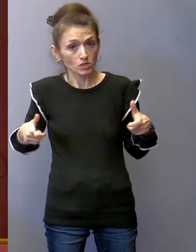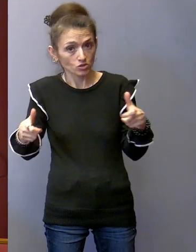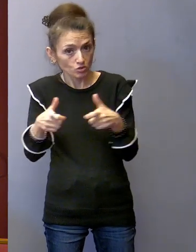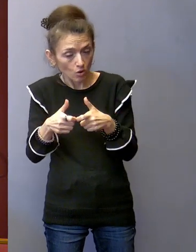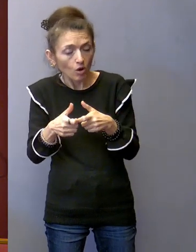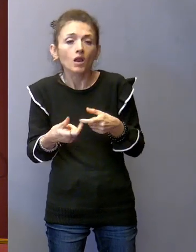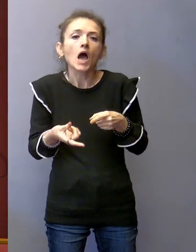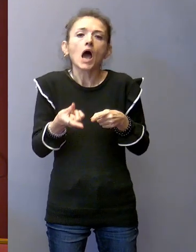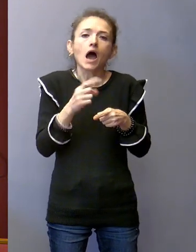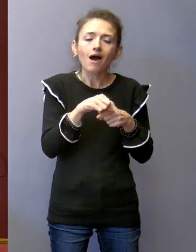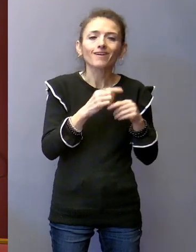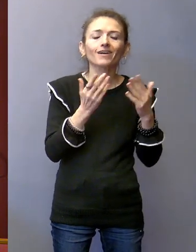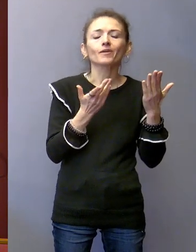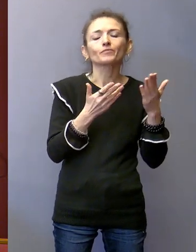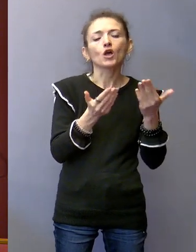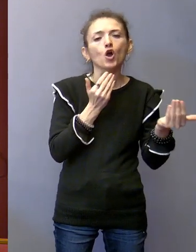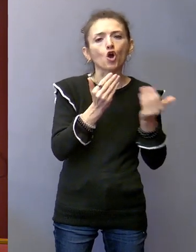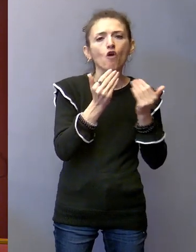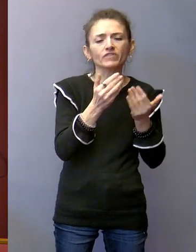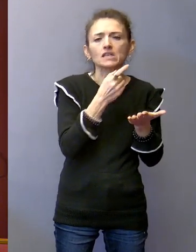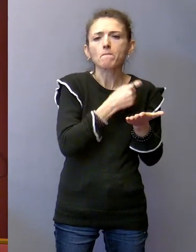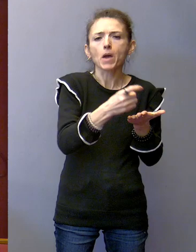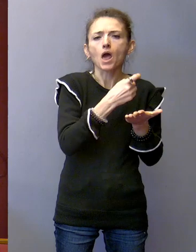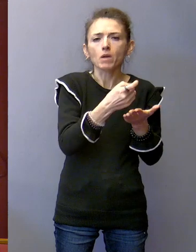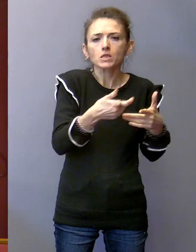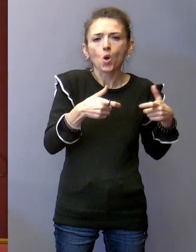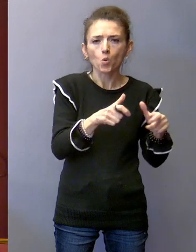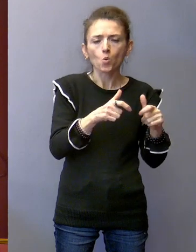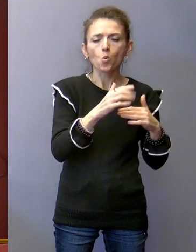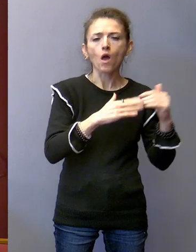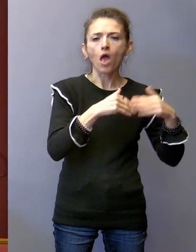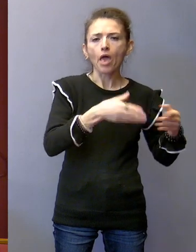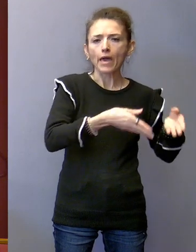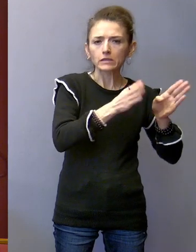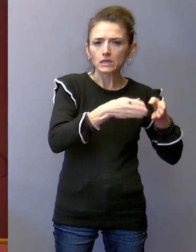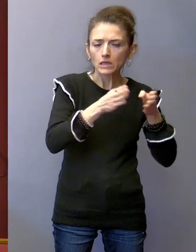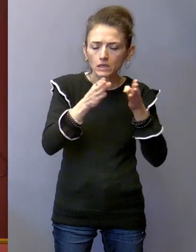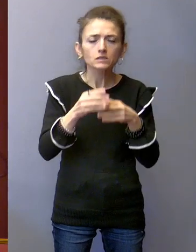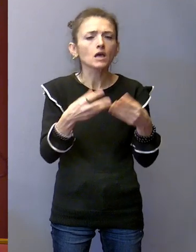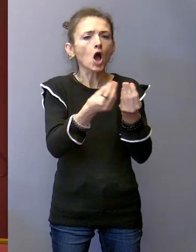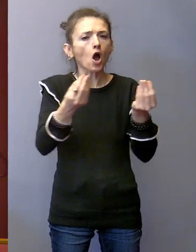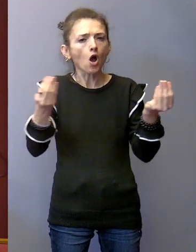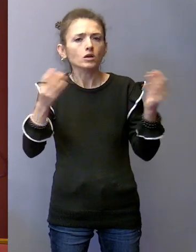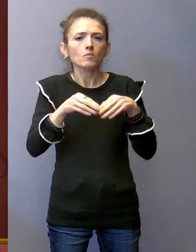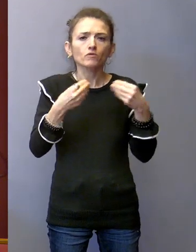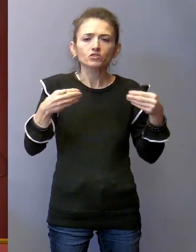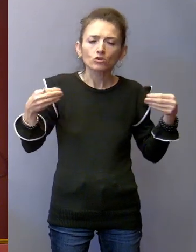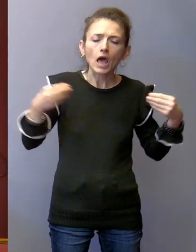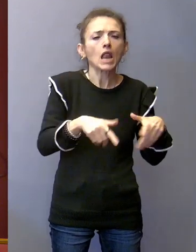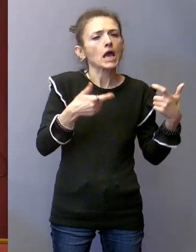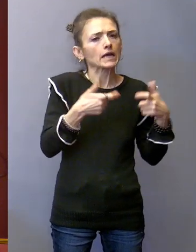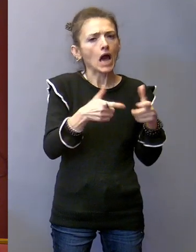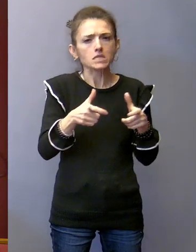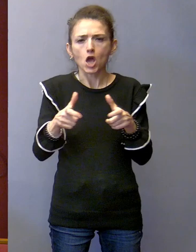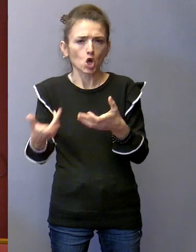con la conferenza permanente per l'edilizia e con tutti gli ordini professionali e le categorie di cui ne fanno parte